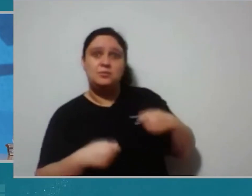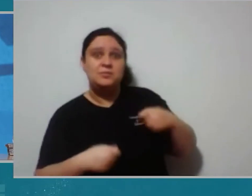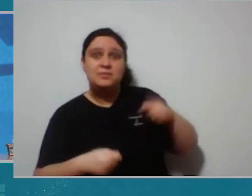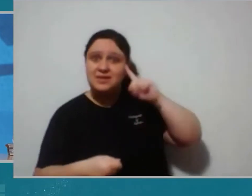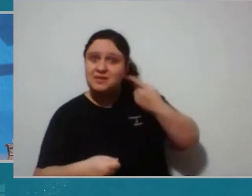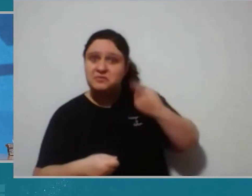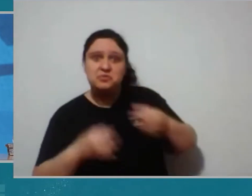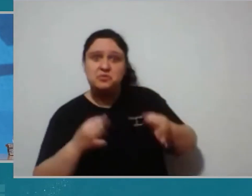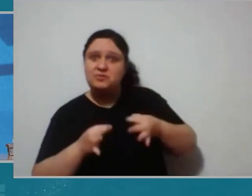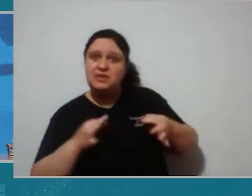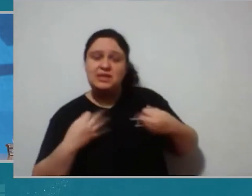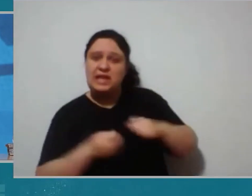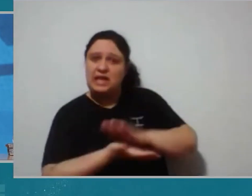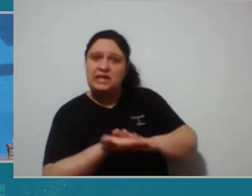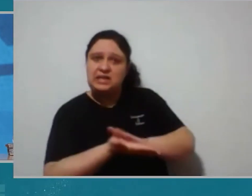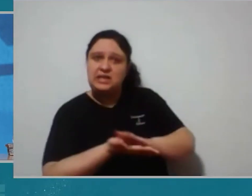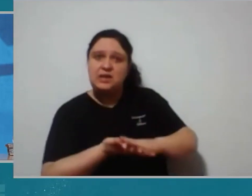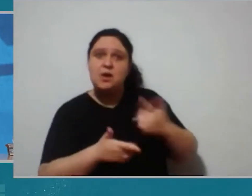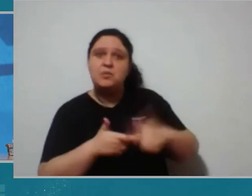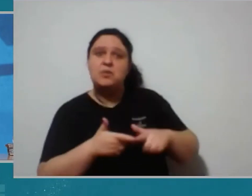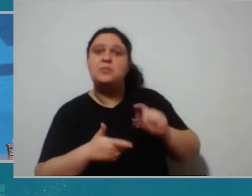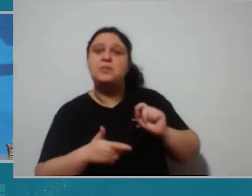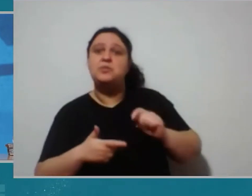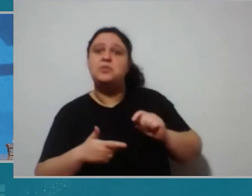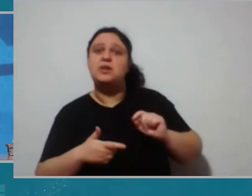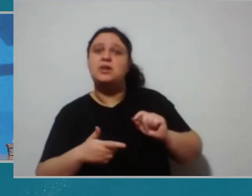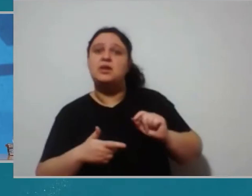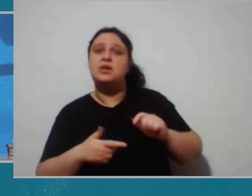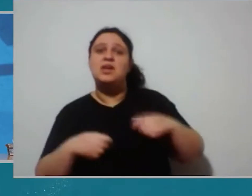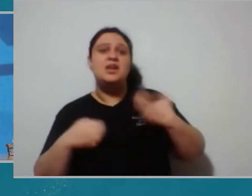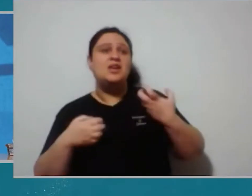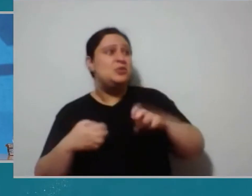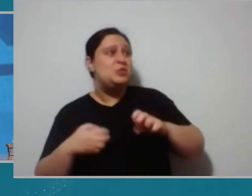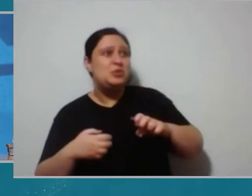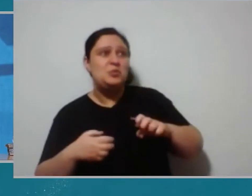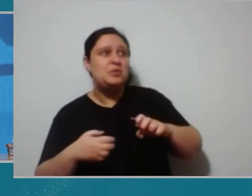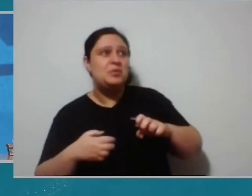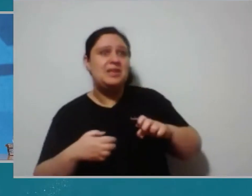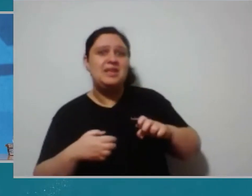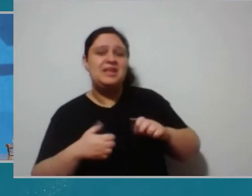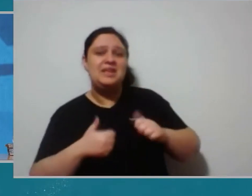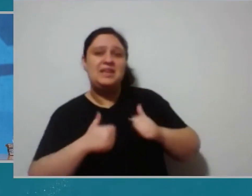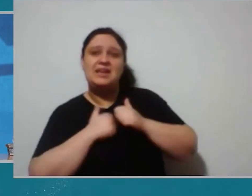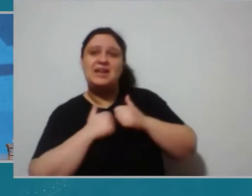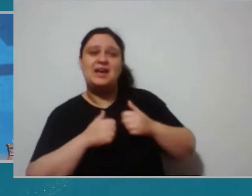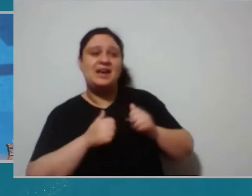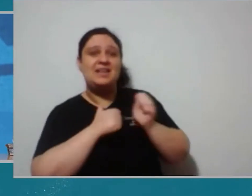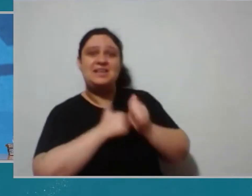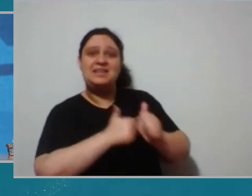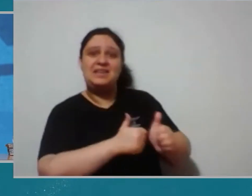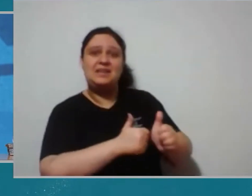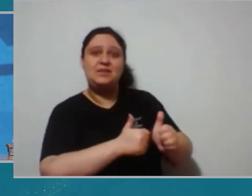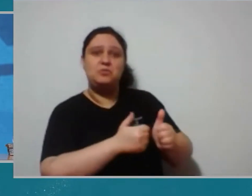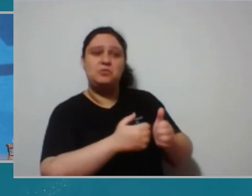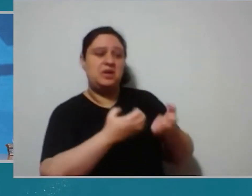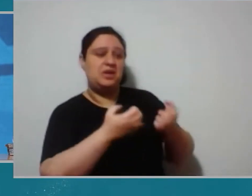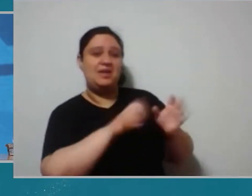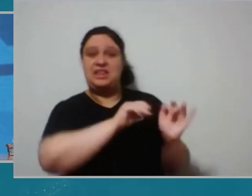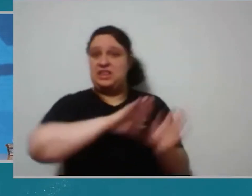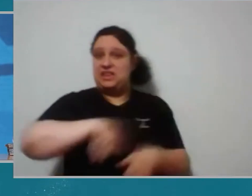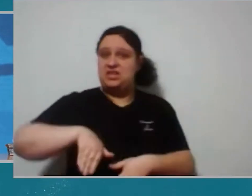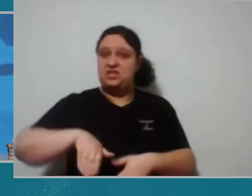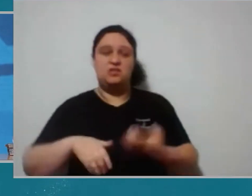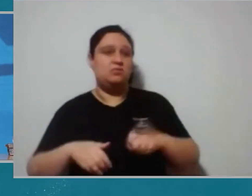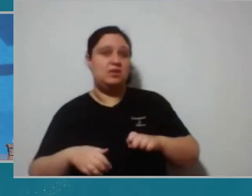de seguidores. Ele queria continuar sendo chamado de mestre. Uma placa de